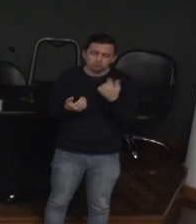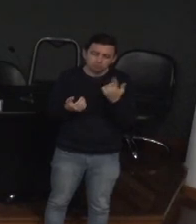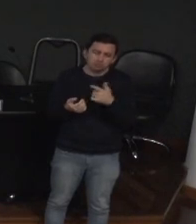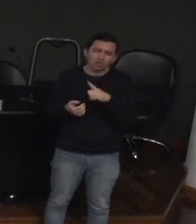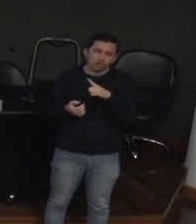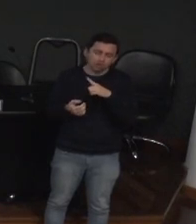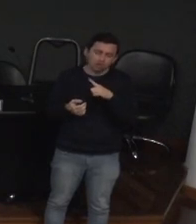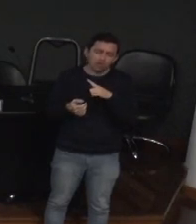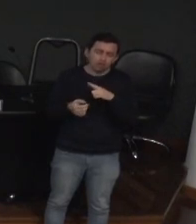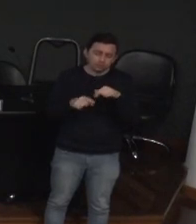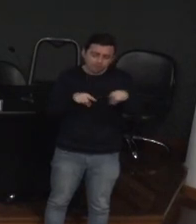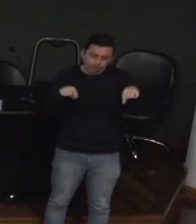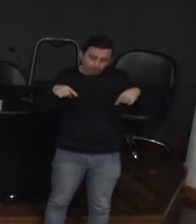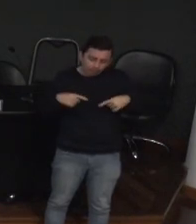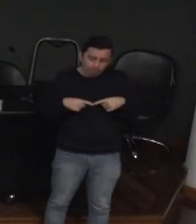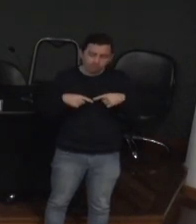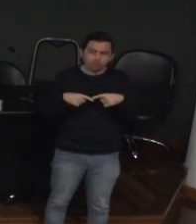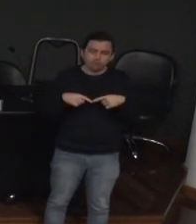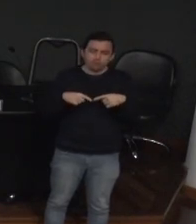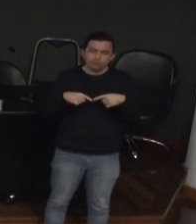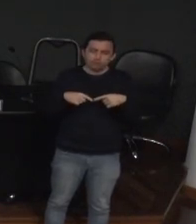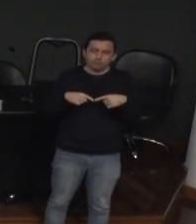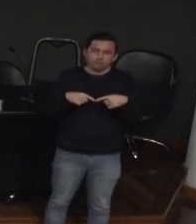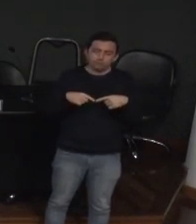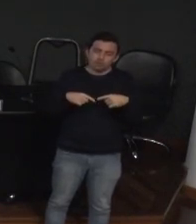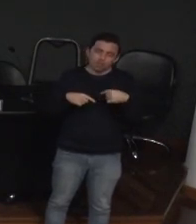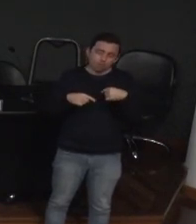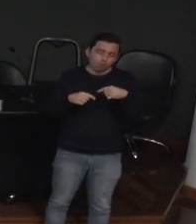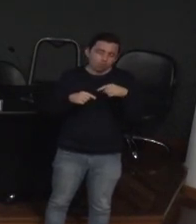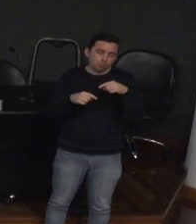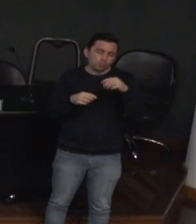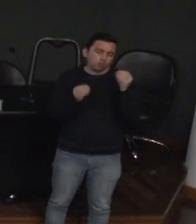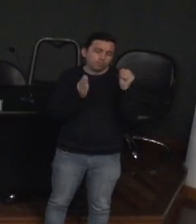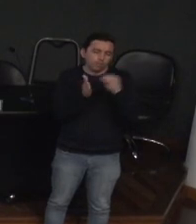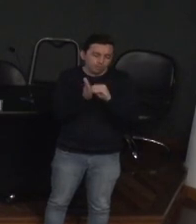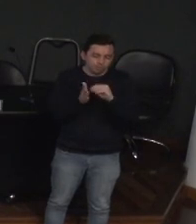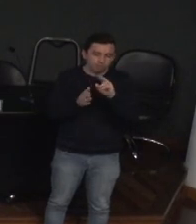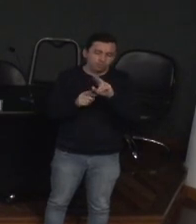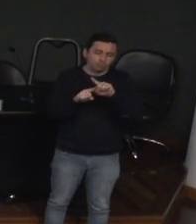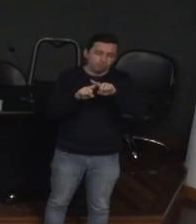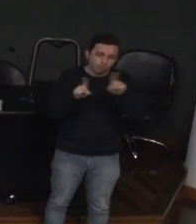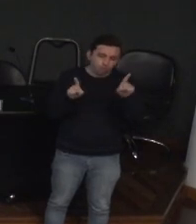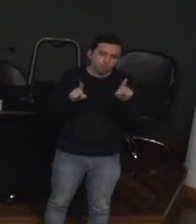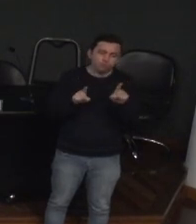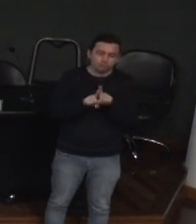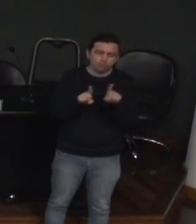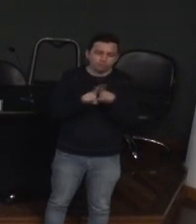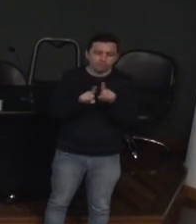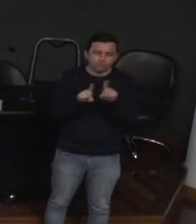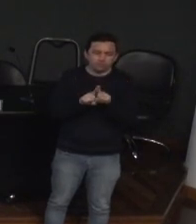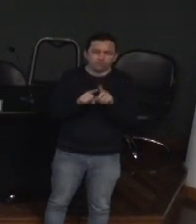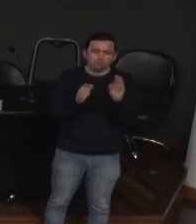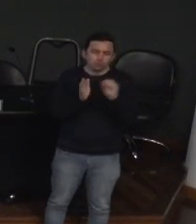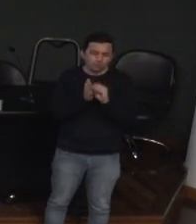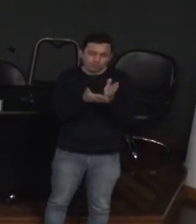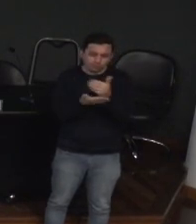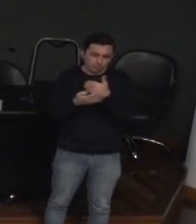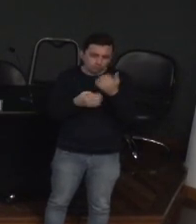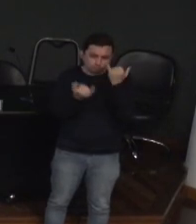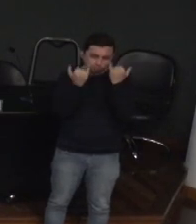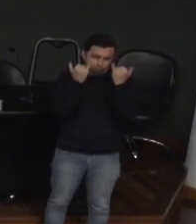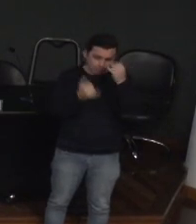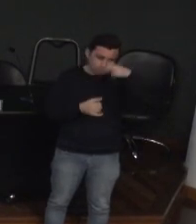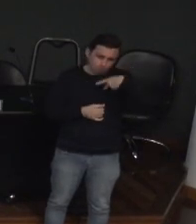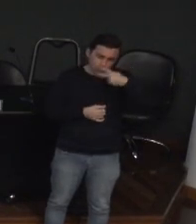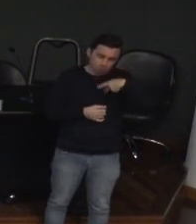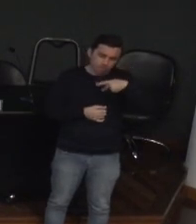o departamento, gabinete, terceiro, nesse caso, coloquei não. Quando eu vou falar dos dados pessoais coletados, então, né? Porque você